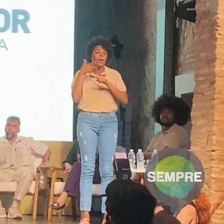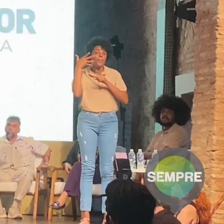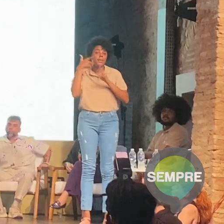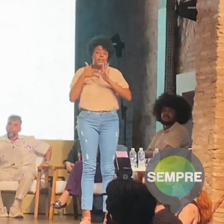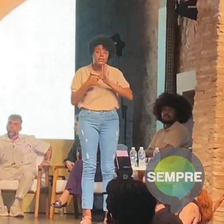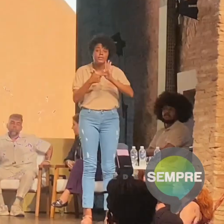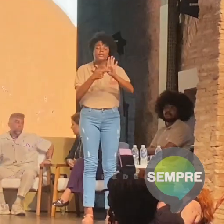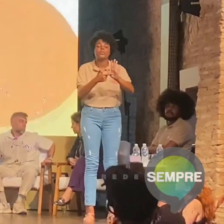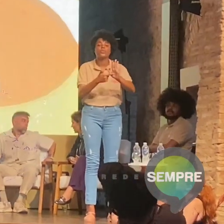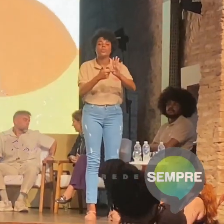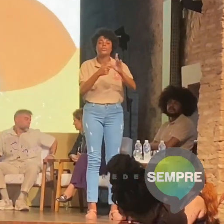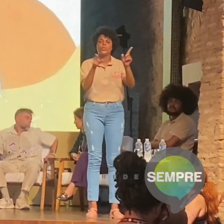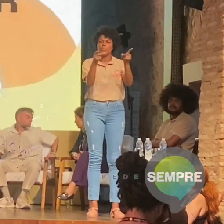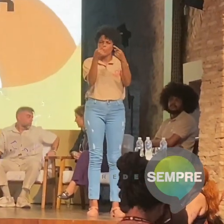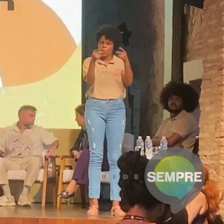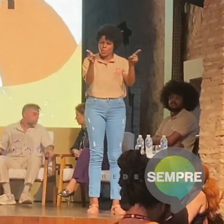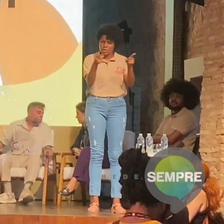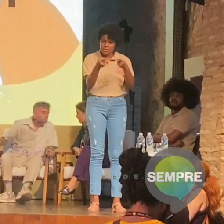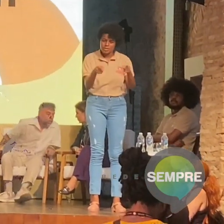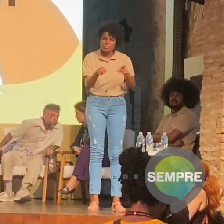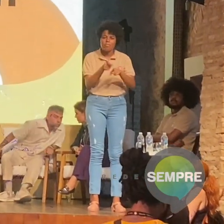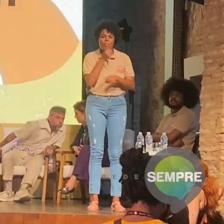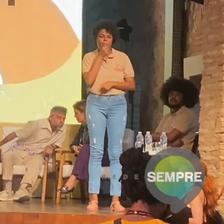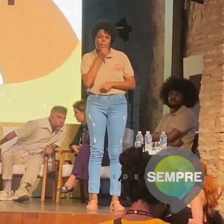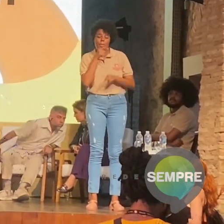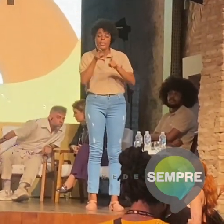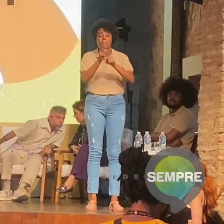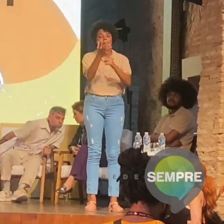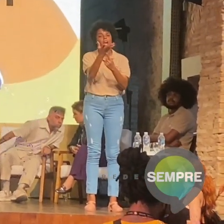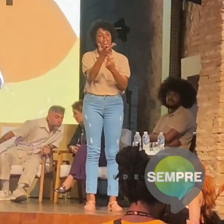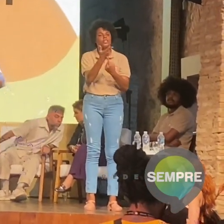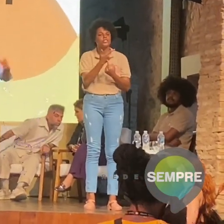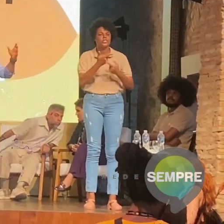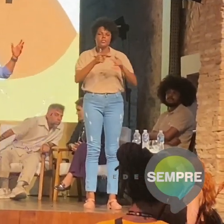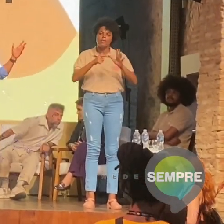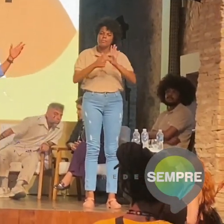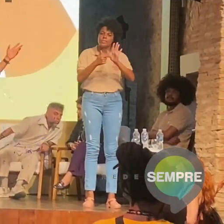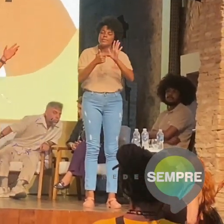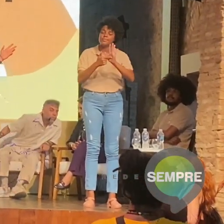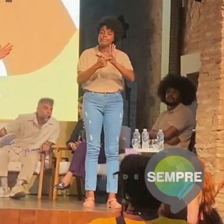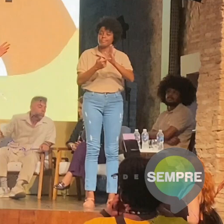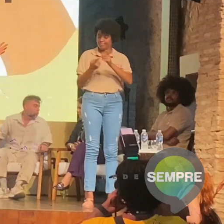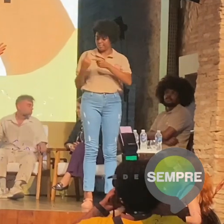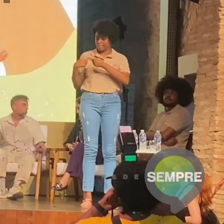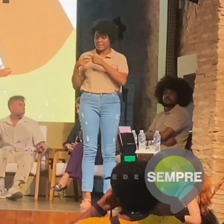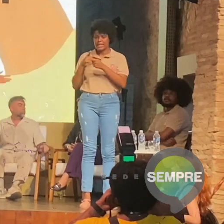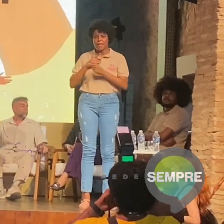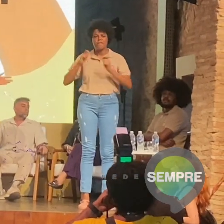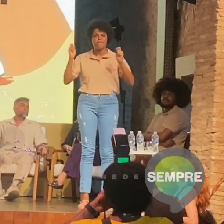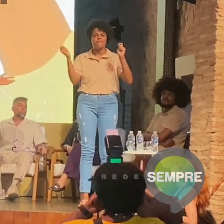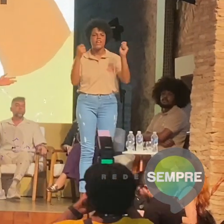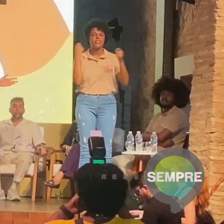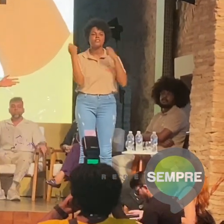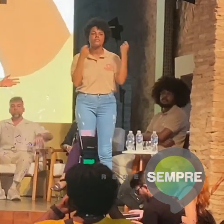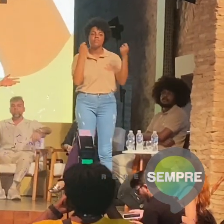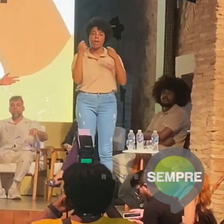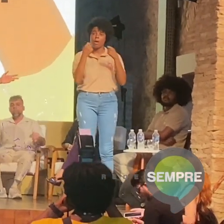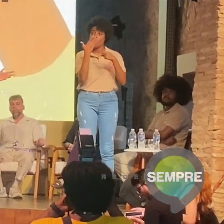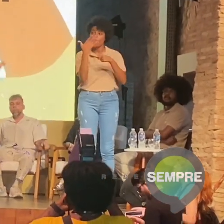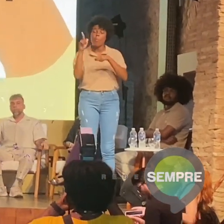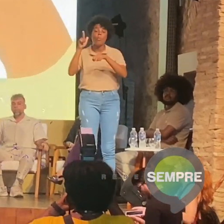apresentações musicais, apresentações artísticas. Tivemos festival